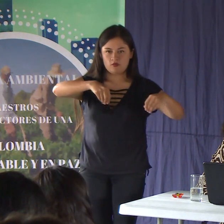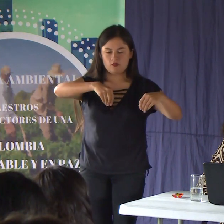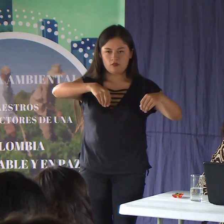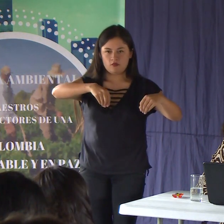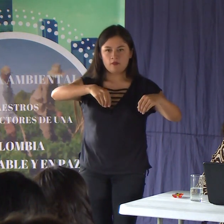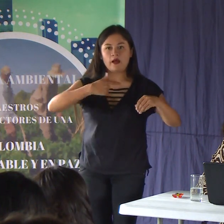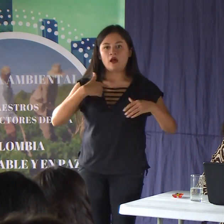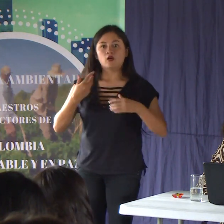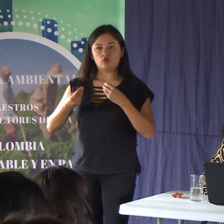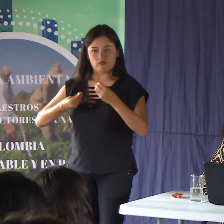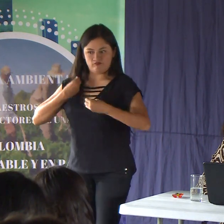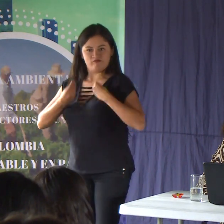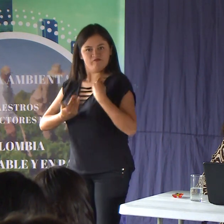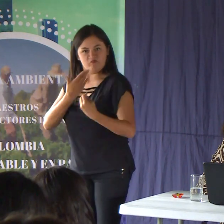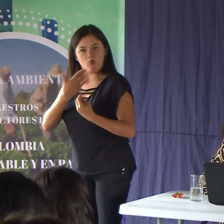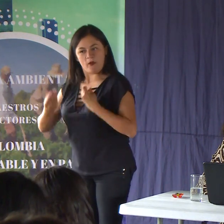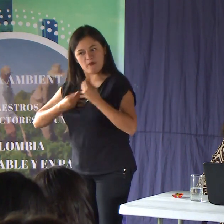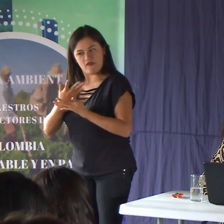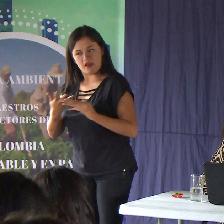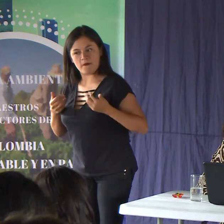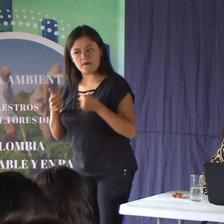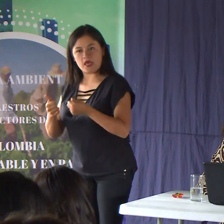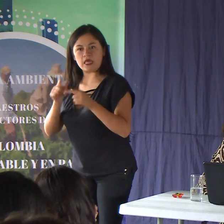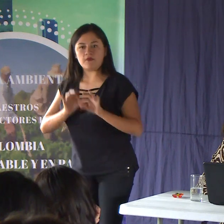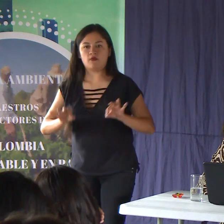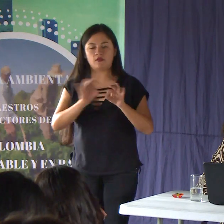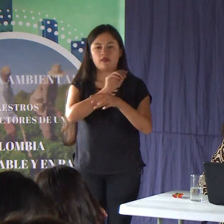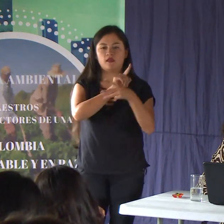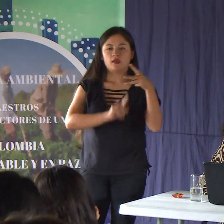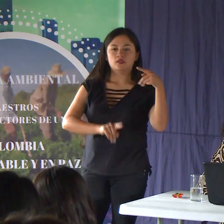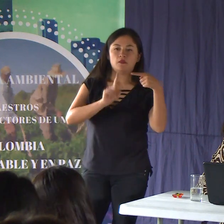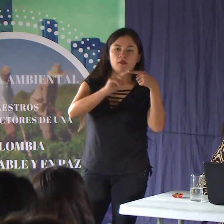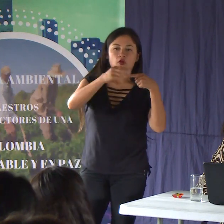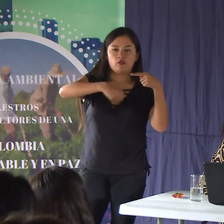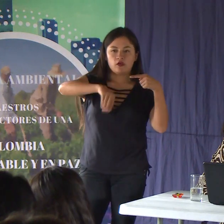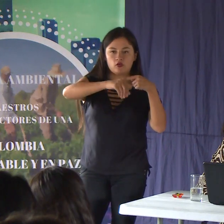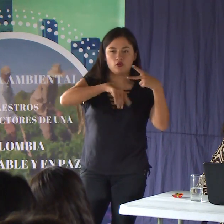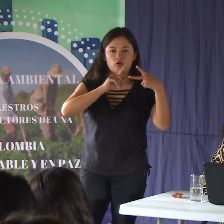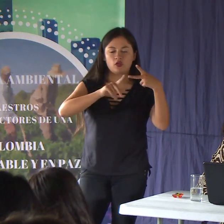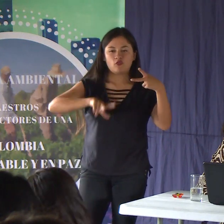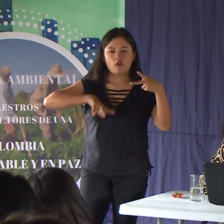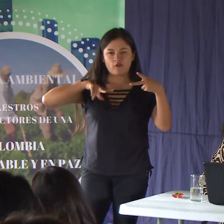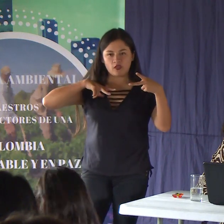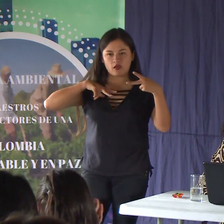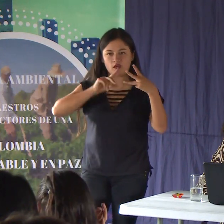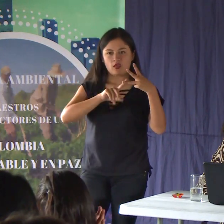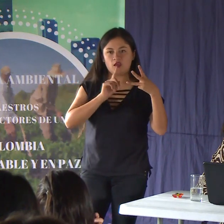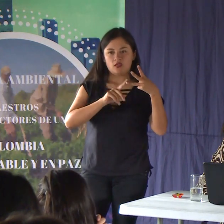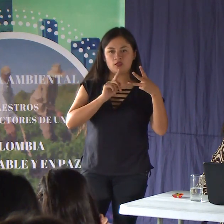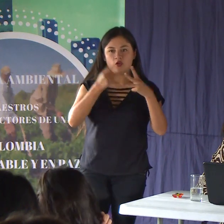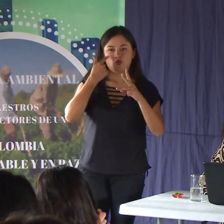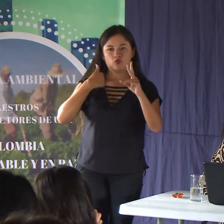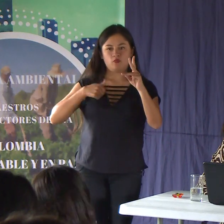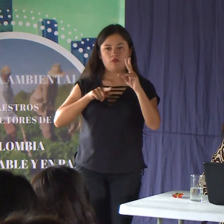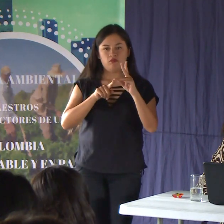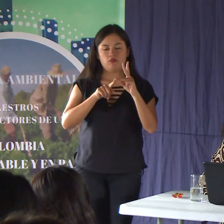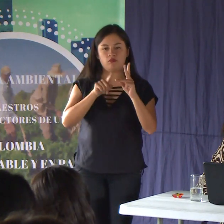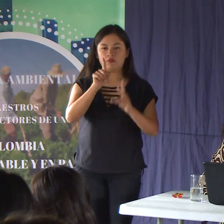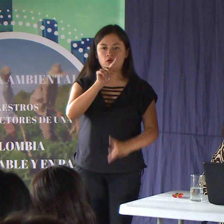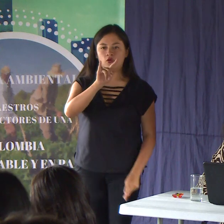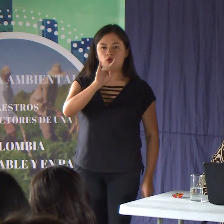sobre lo que he ido abordando, segundo, vida, ¿sí? Y tercero, subjetivación.